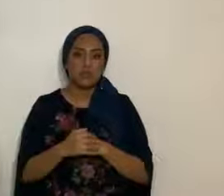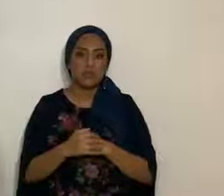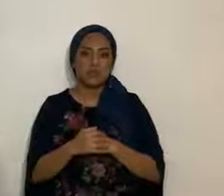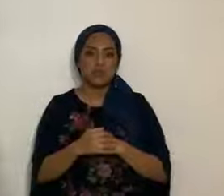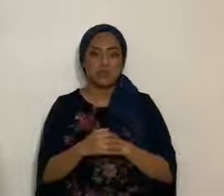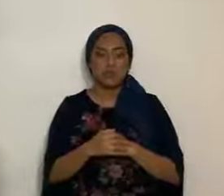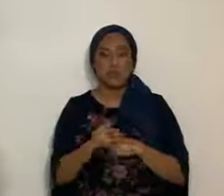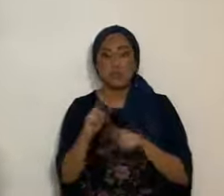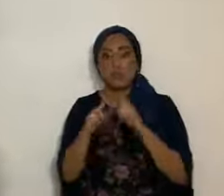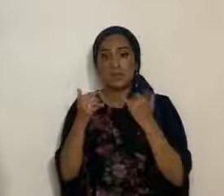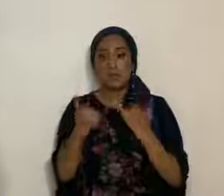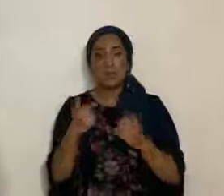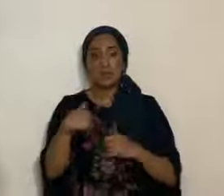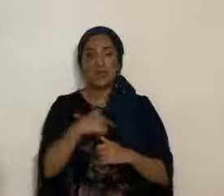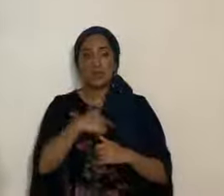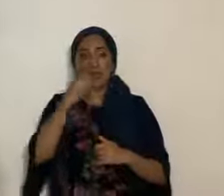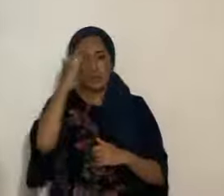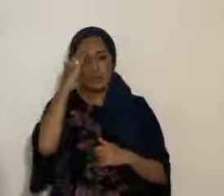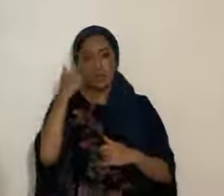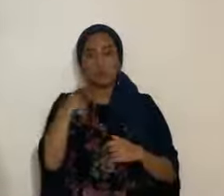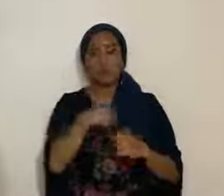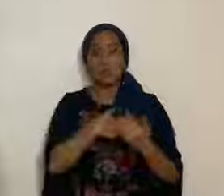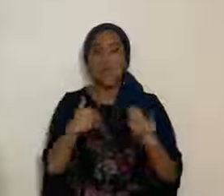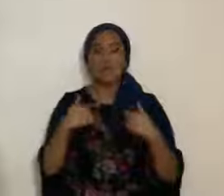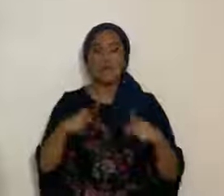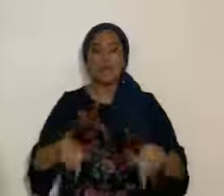Pero ahora sabemos que mientras tengamos vida